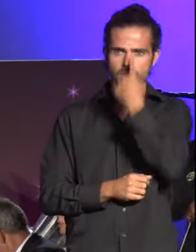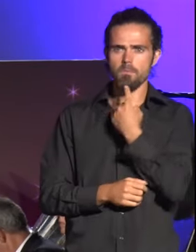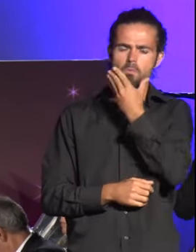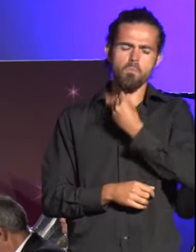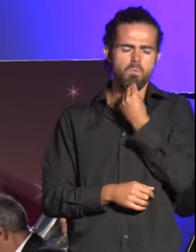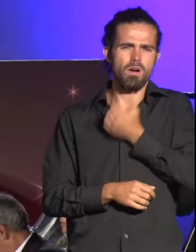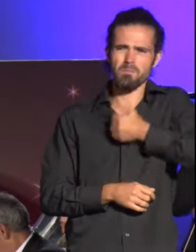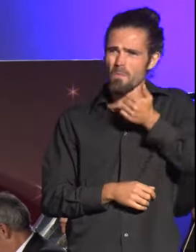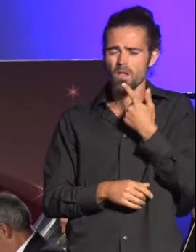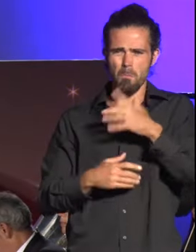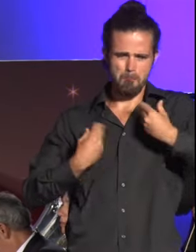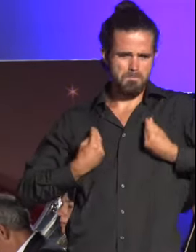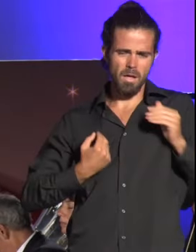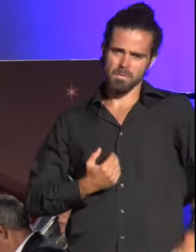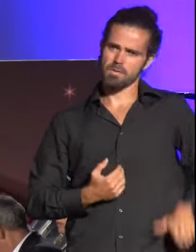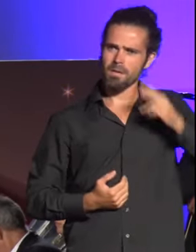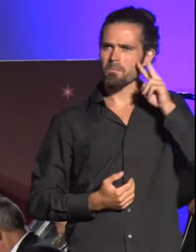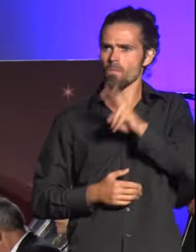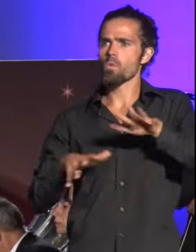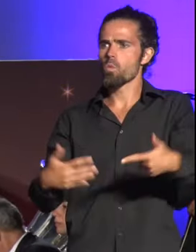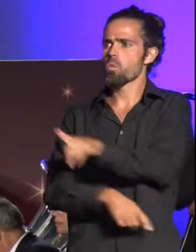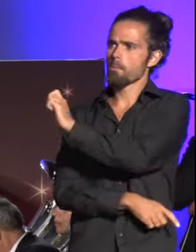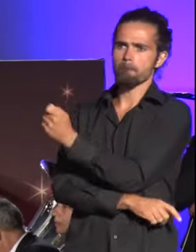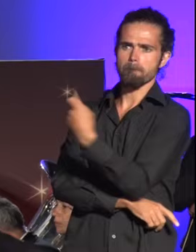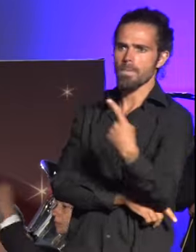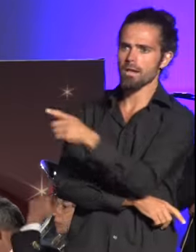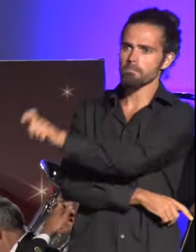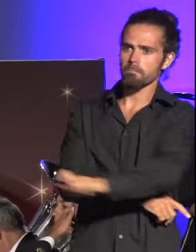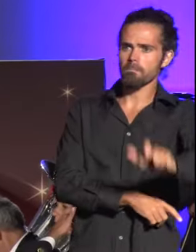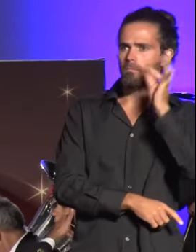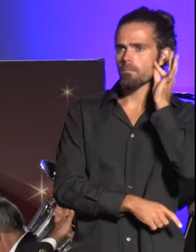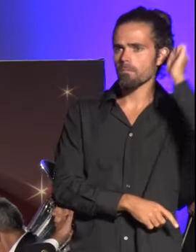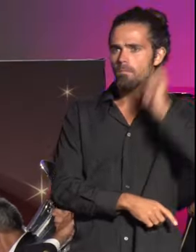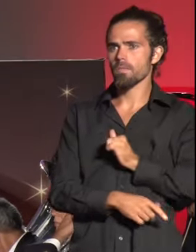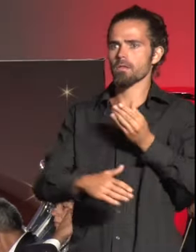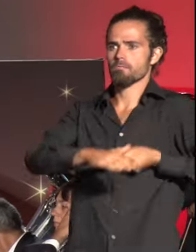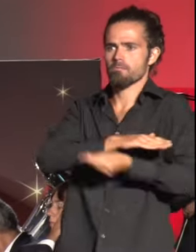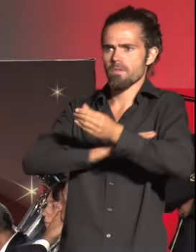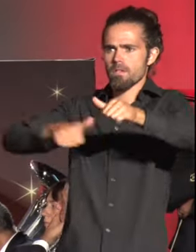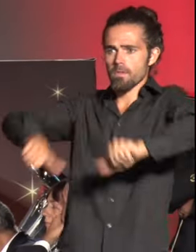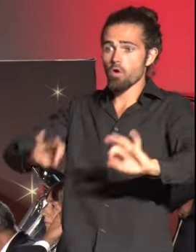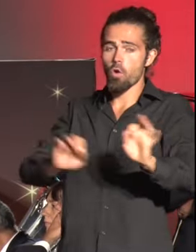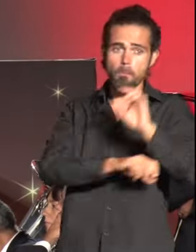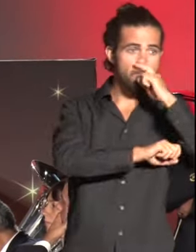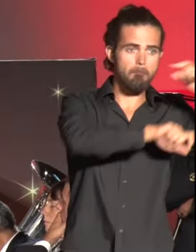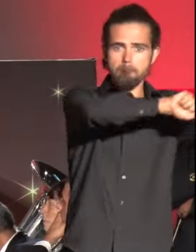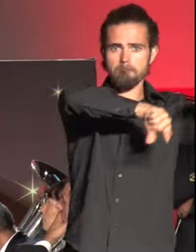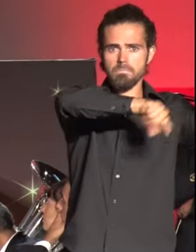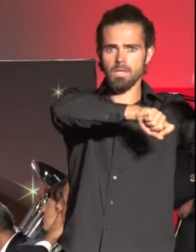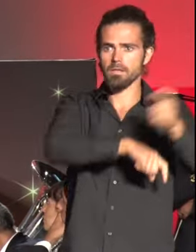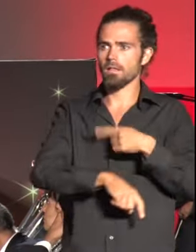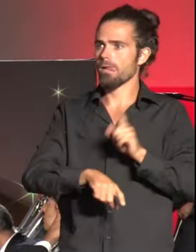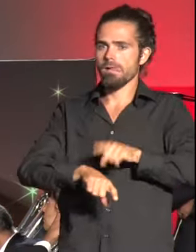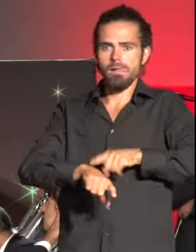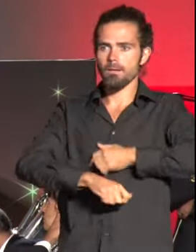vida, la de miles de albaceteños y albaceteñas y también de otras gentes venidas de fuera, que no pueden esperar ni un minuto más para